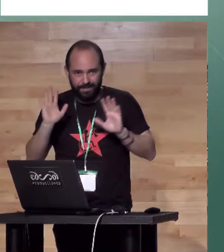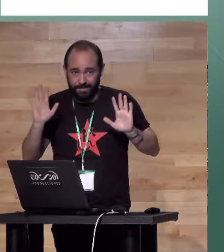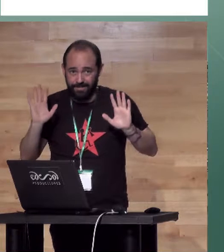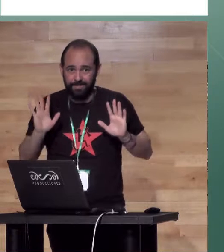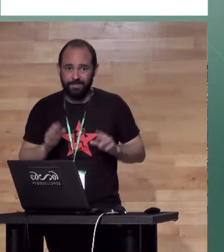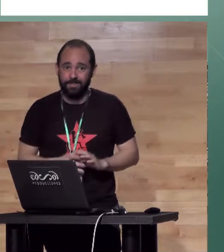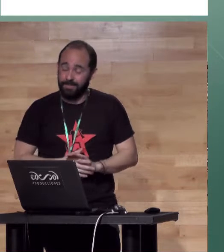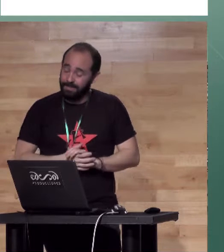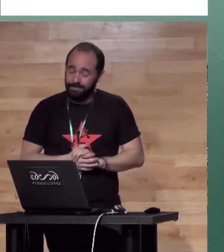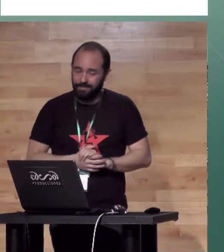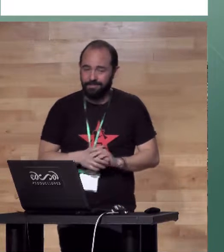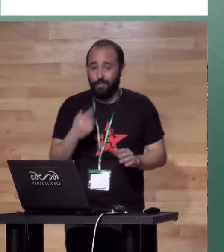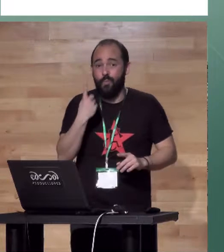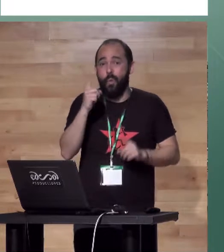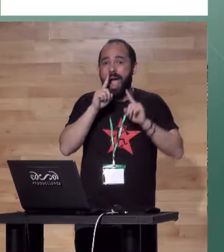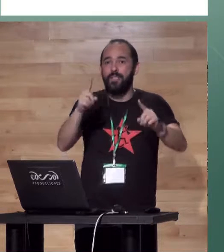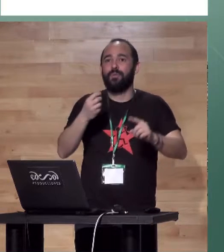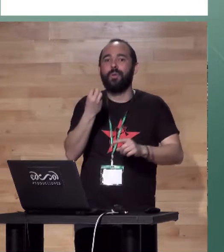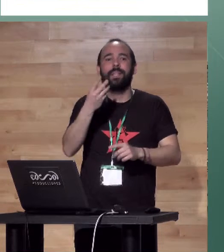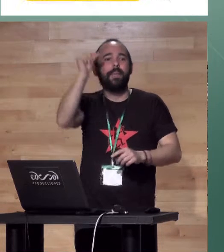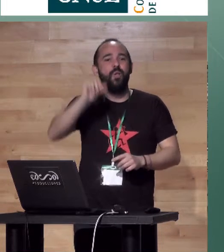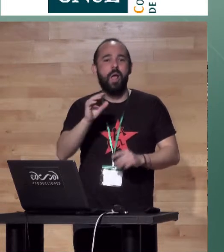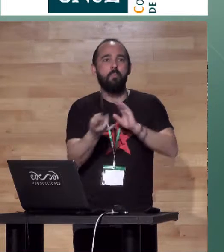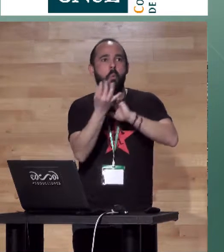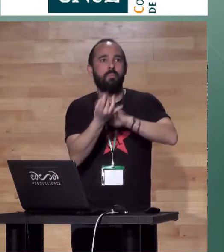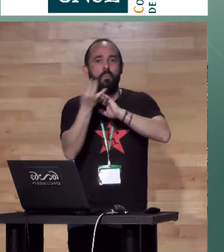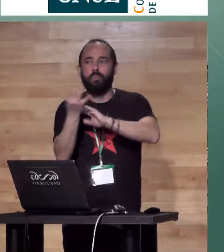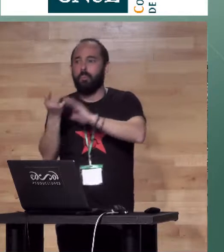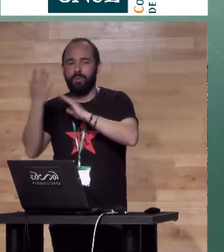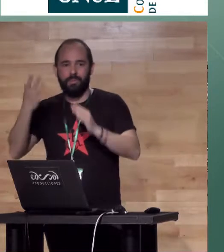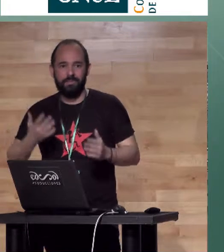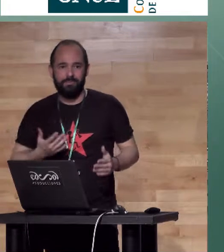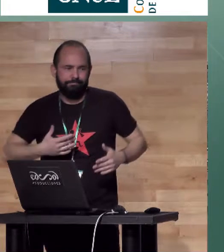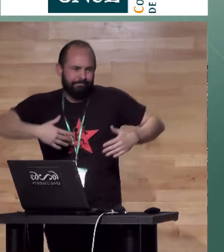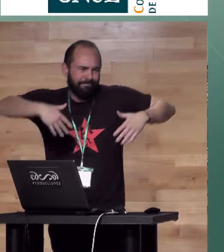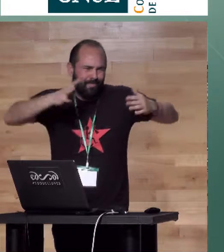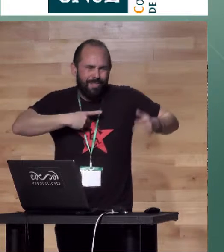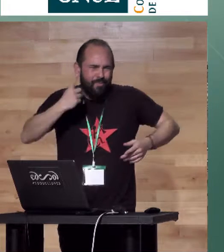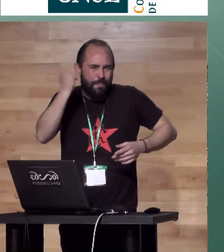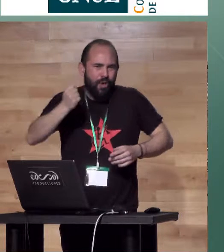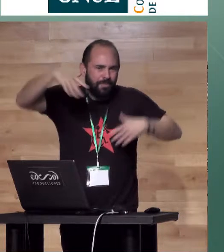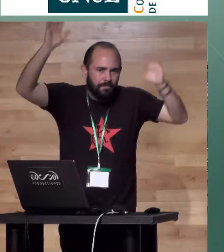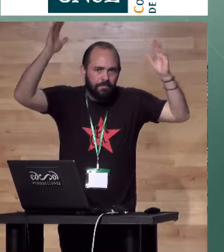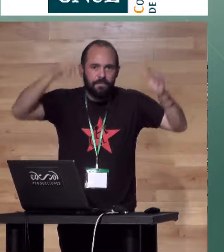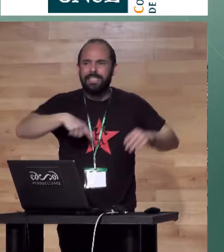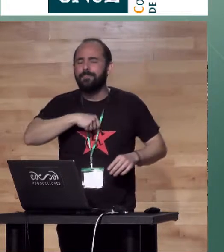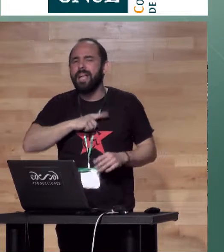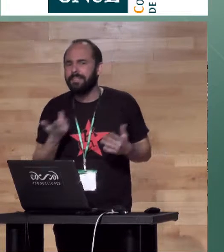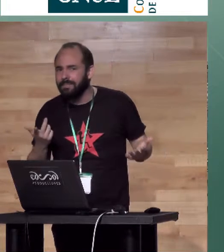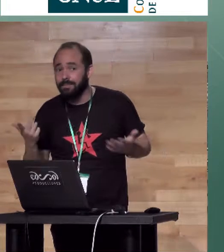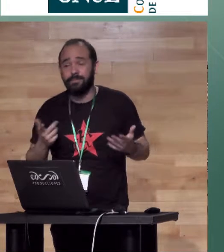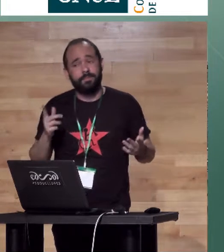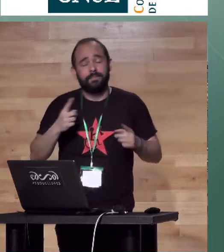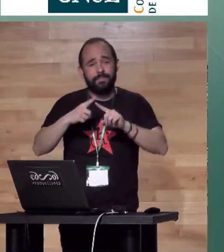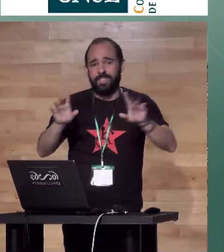También en Estados Unidos hay industria del cine. O sea, se crean unas películas, se crean muchísimas películas, millones de